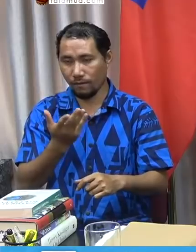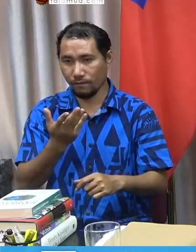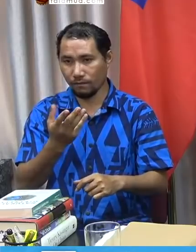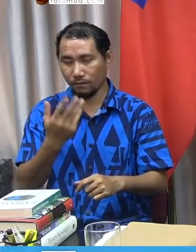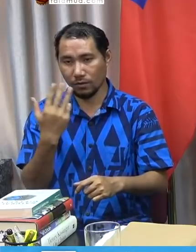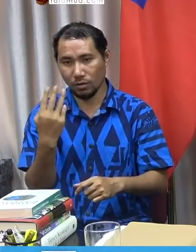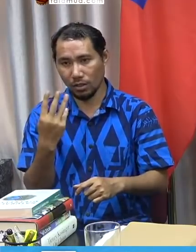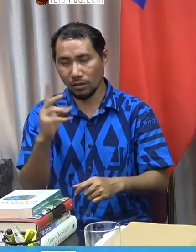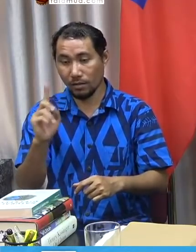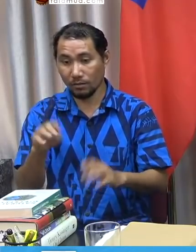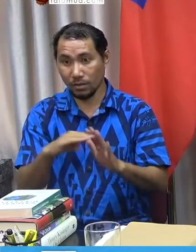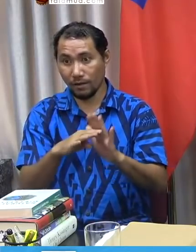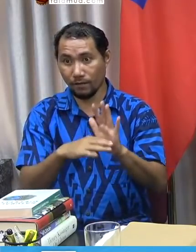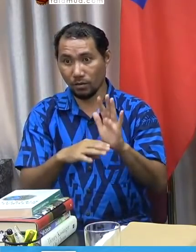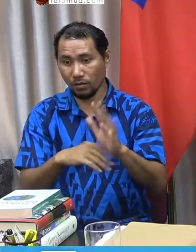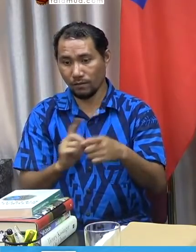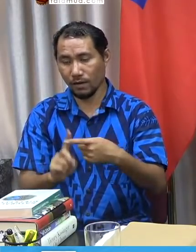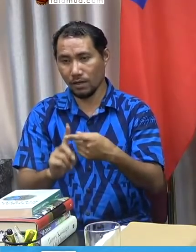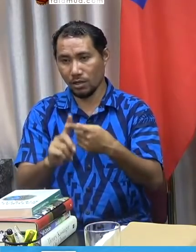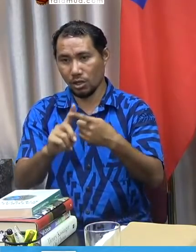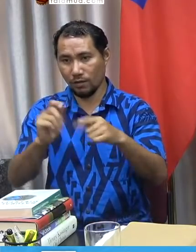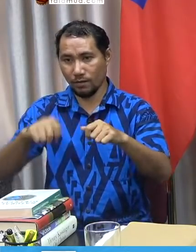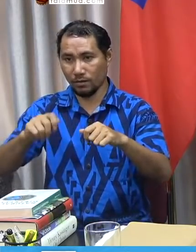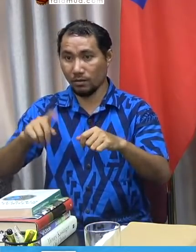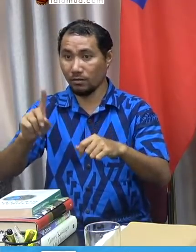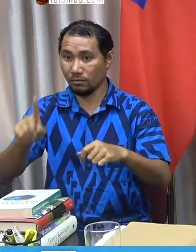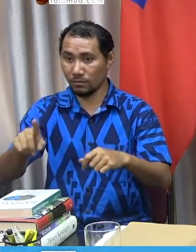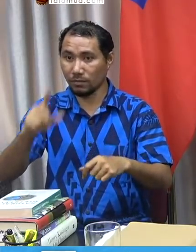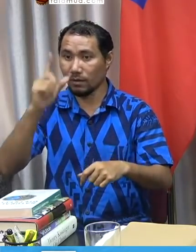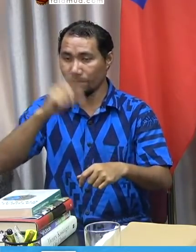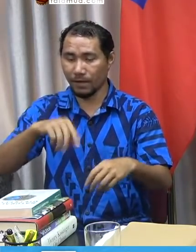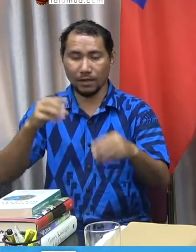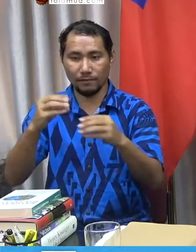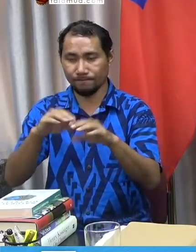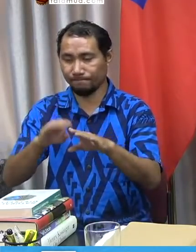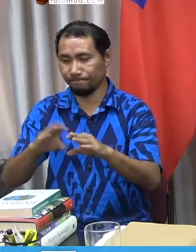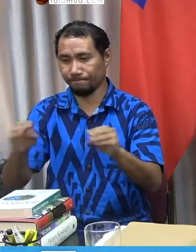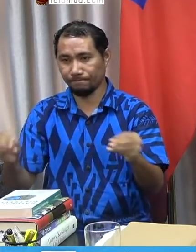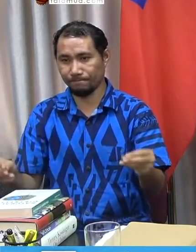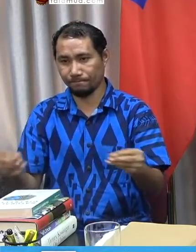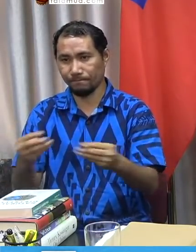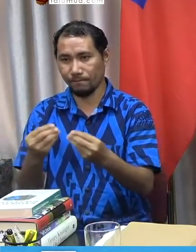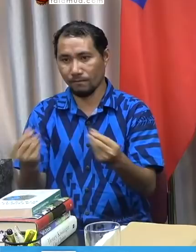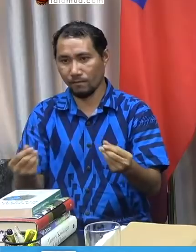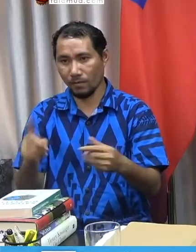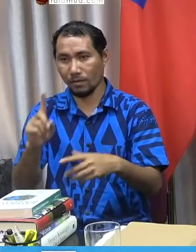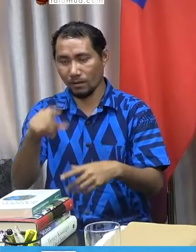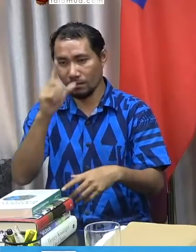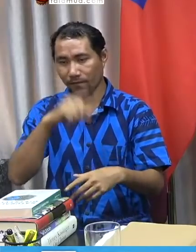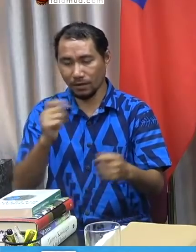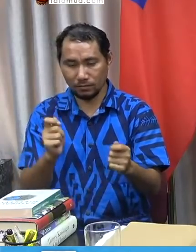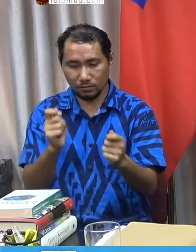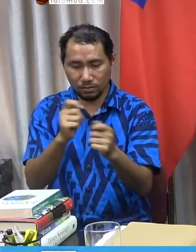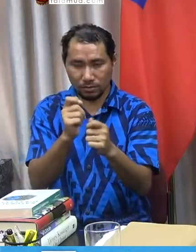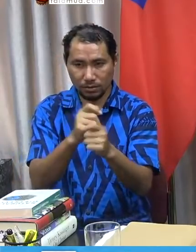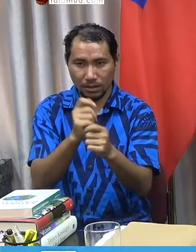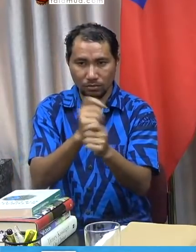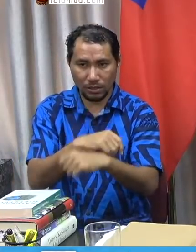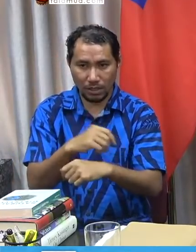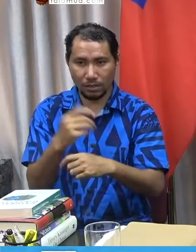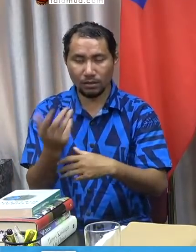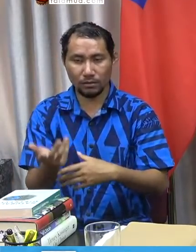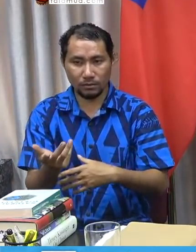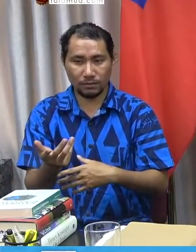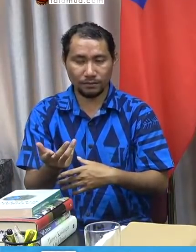ia le fa'amasinoga o mea na e mawhai lana whasolomoni e mawhai na teuteu e poi lea o